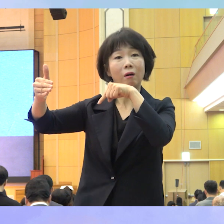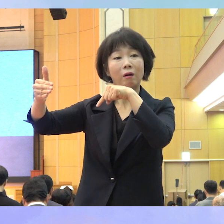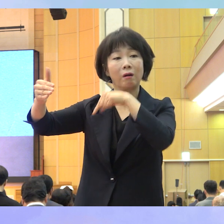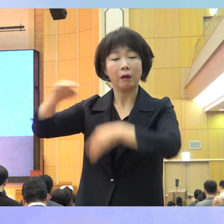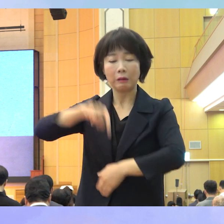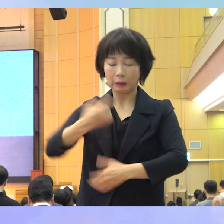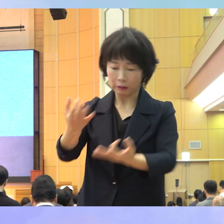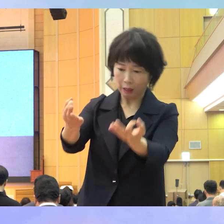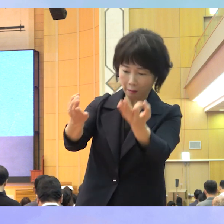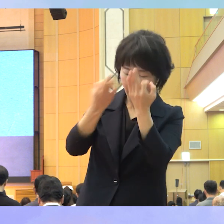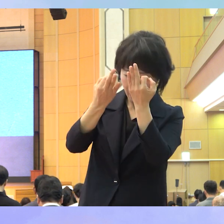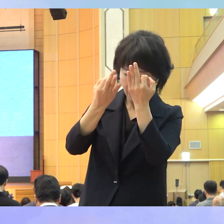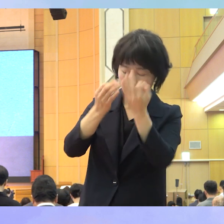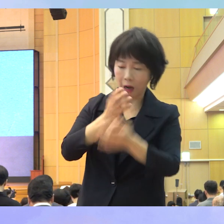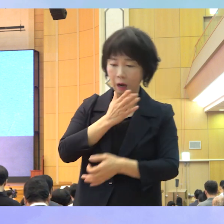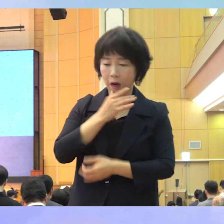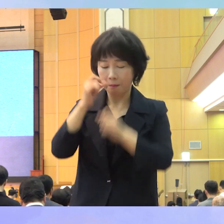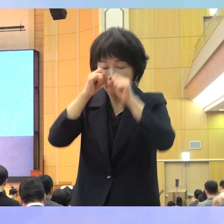돌아봤습니다.